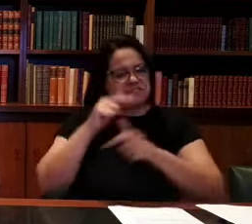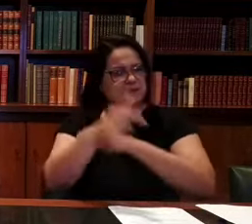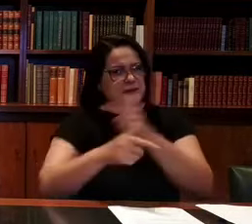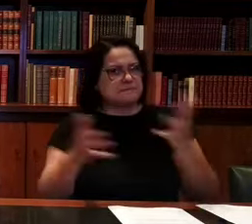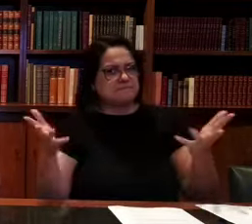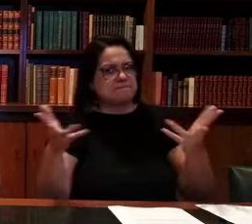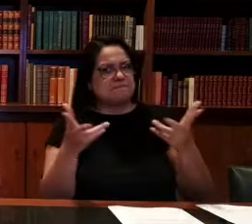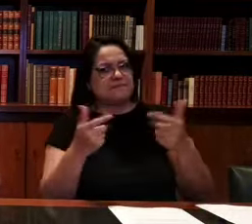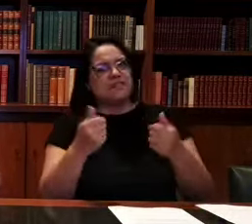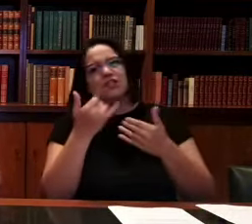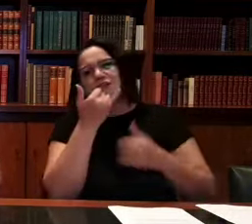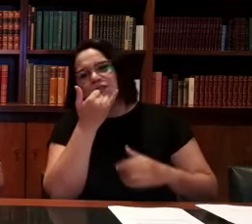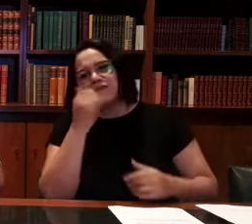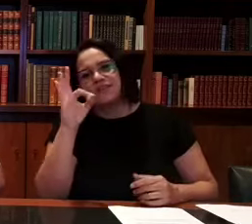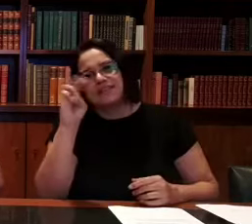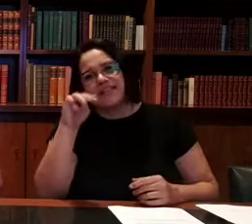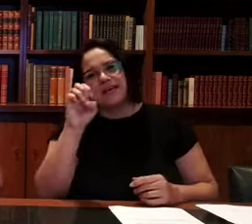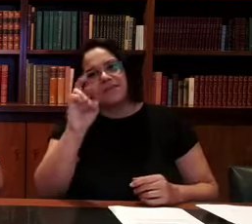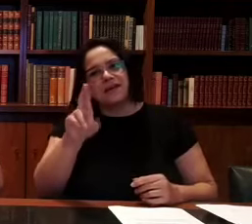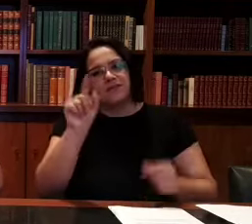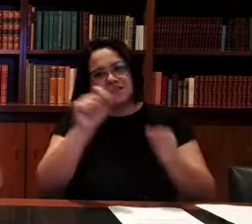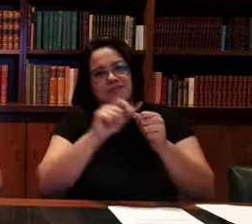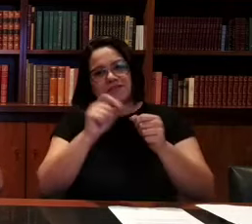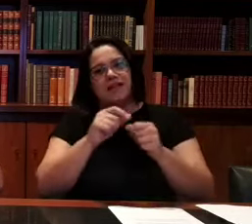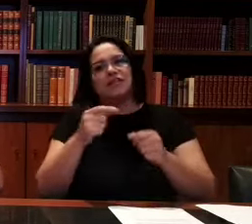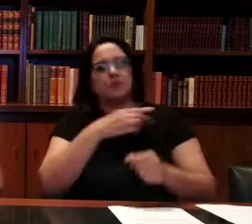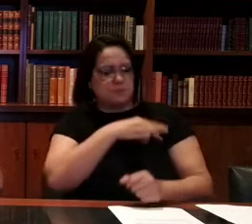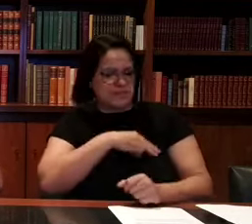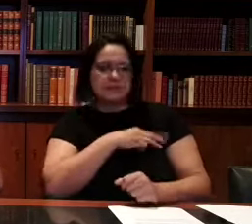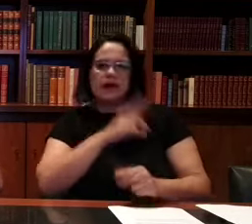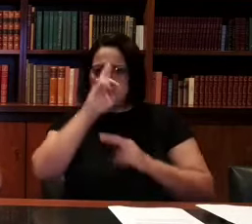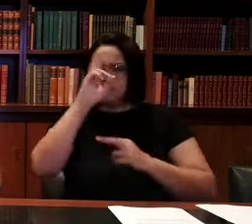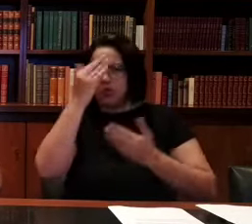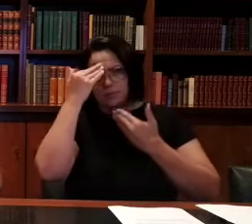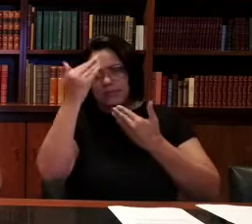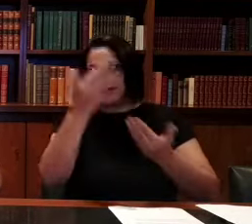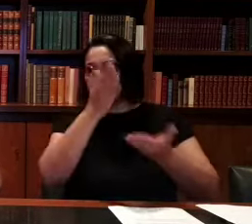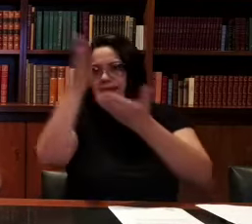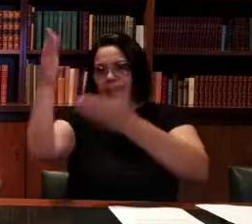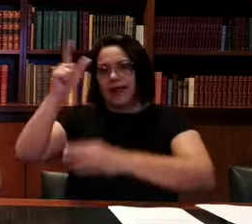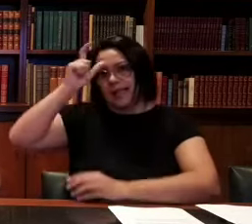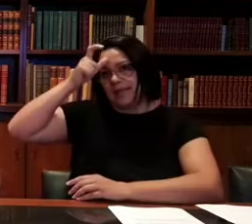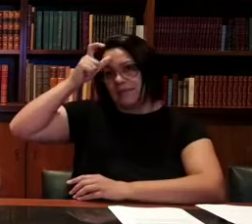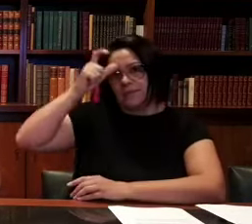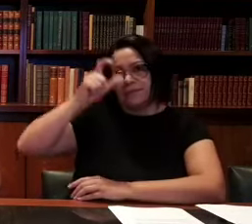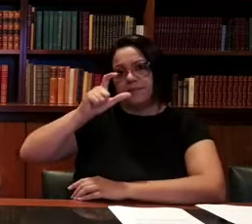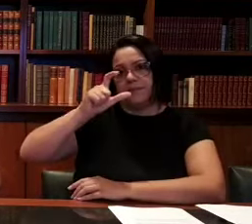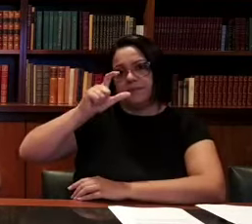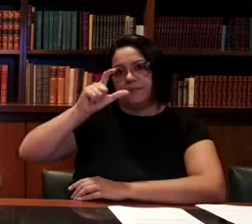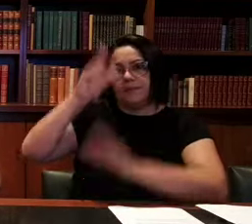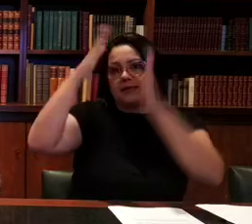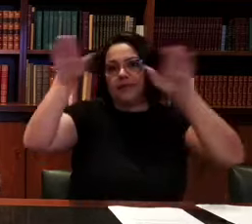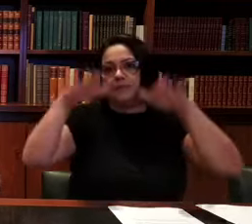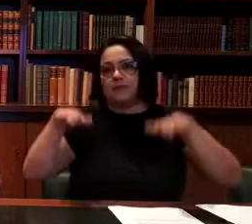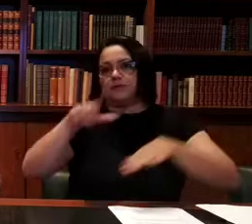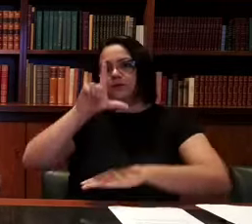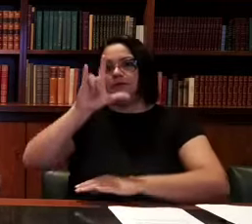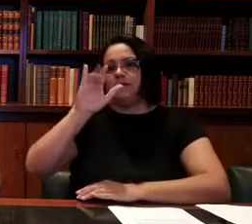e desculpa ter aquela missão lá no Viva né Você foi no representar lá depois daquele daqui